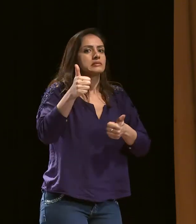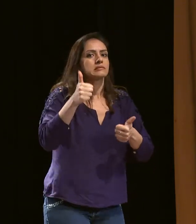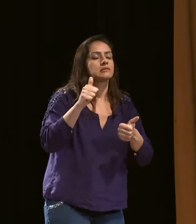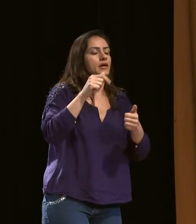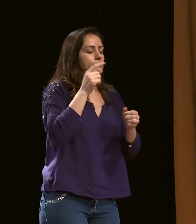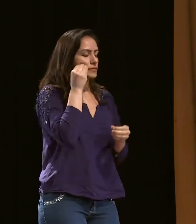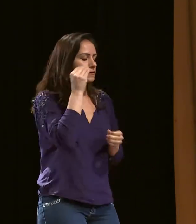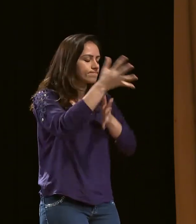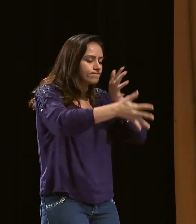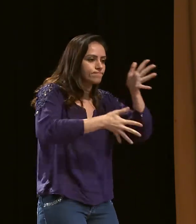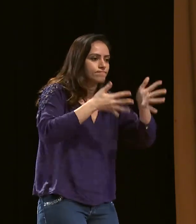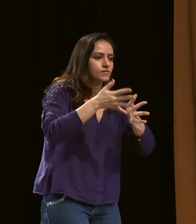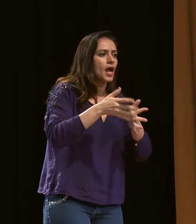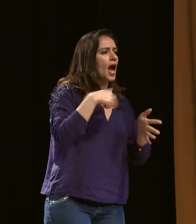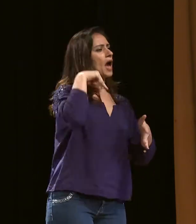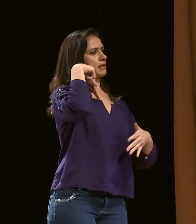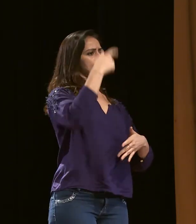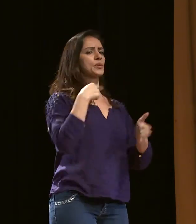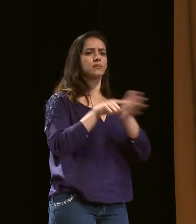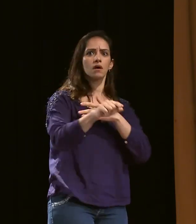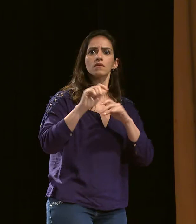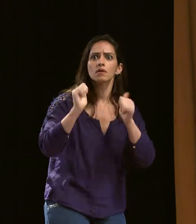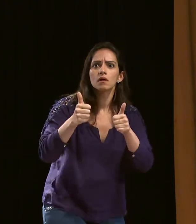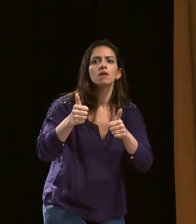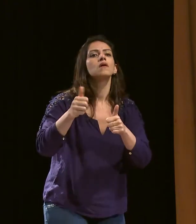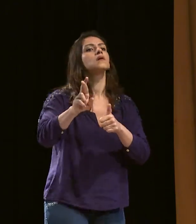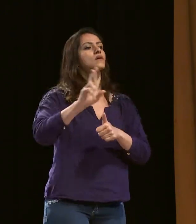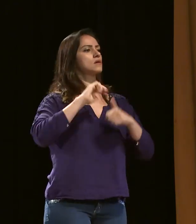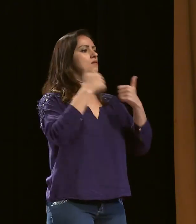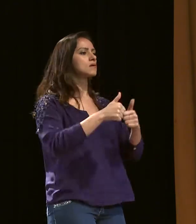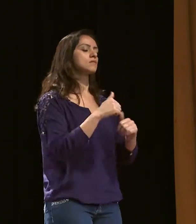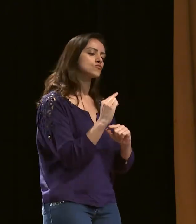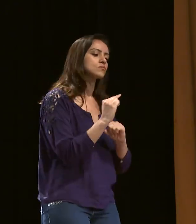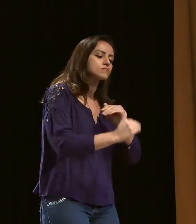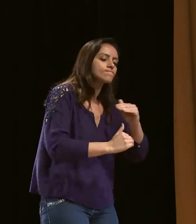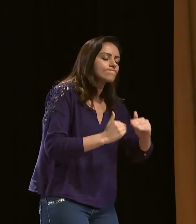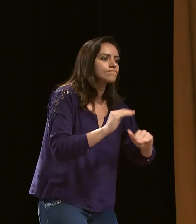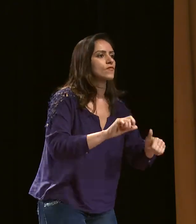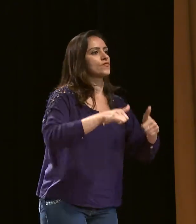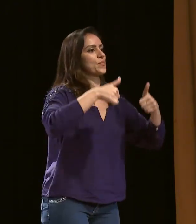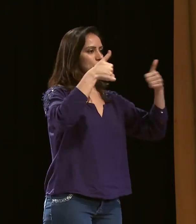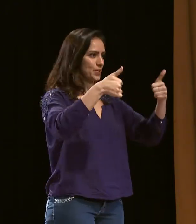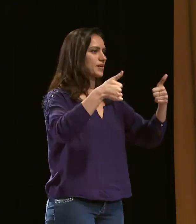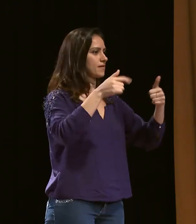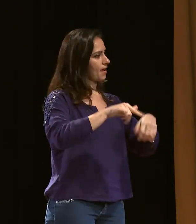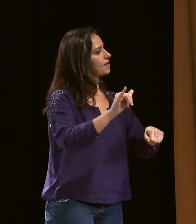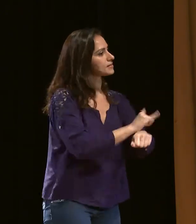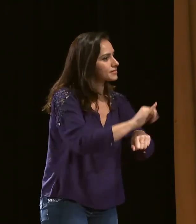ajudando, a gente ia interagindo, e aí eu ia tentando com essa língua de sinais, depois perguntava, ah, foi isso mesmo? E aí eles respondiam. Então, isso foi